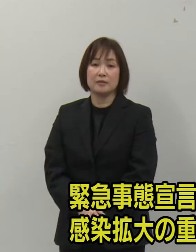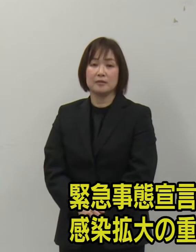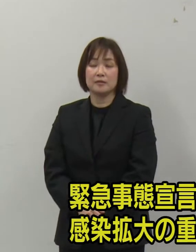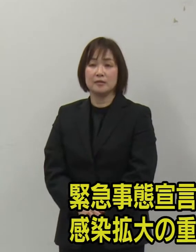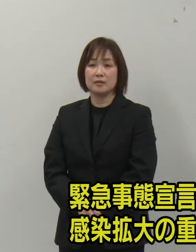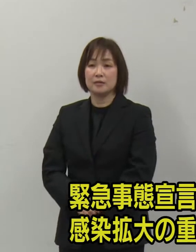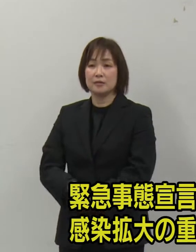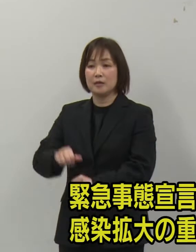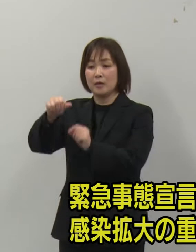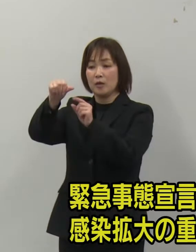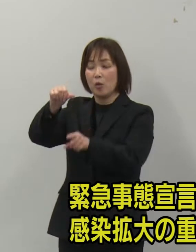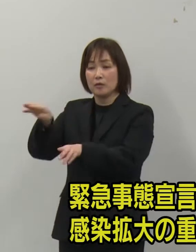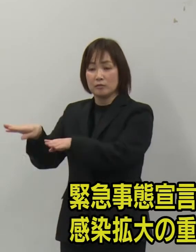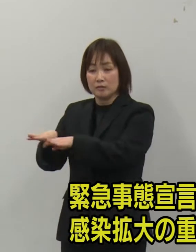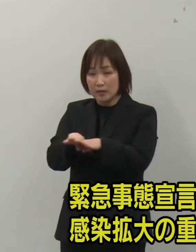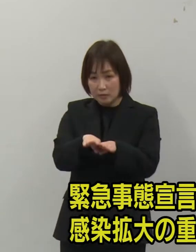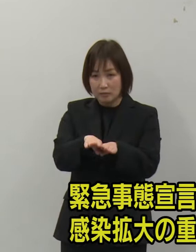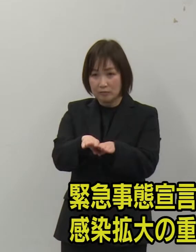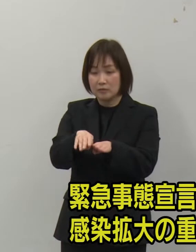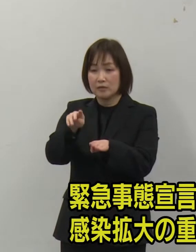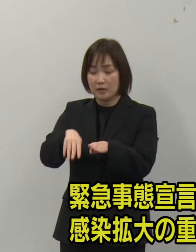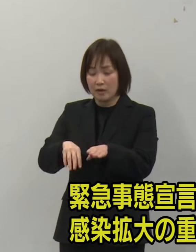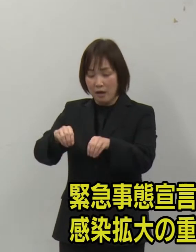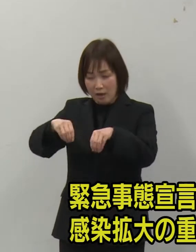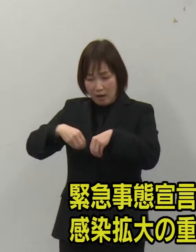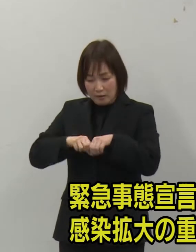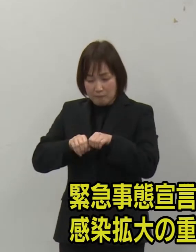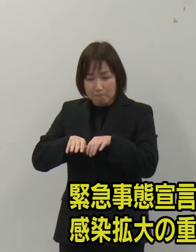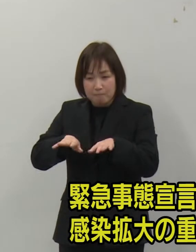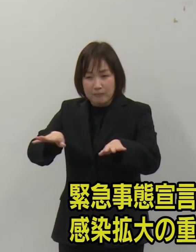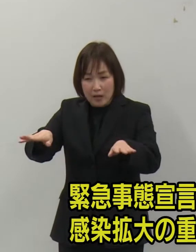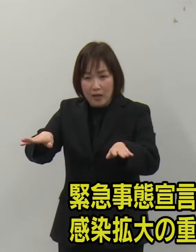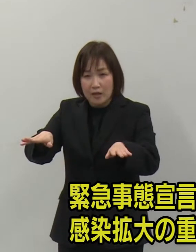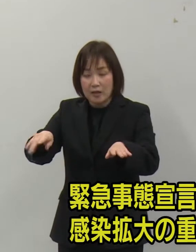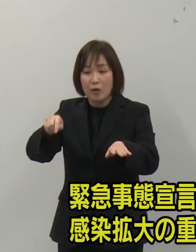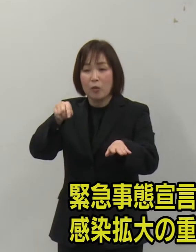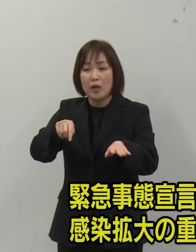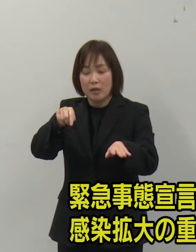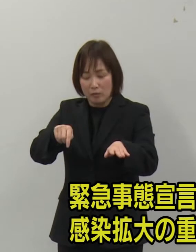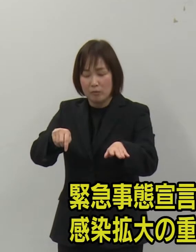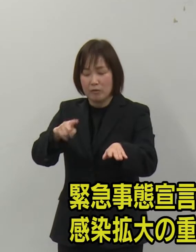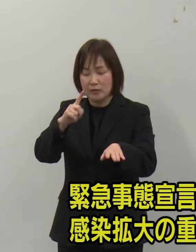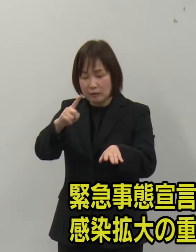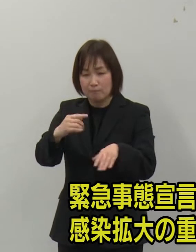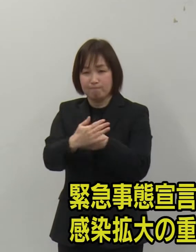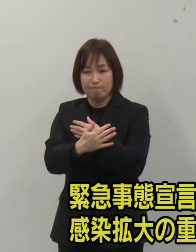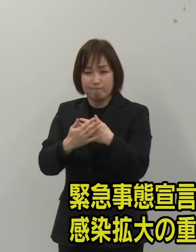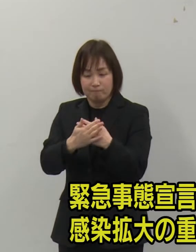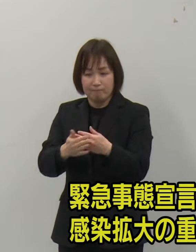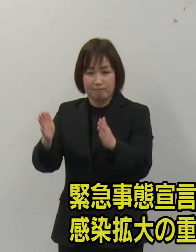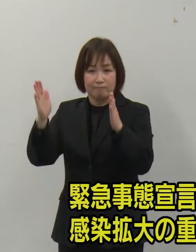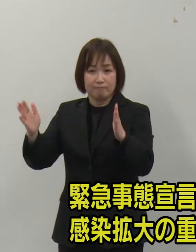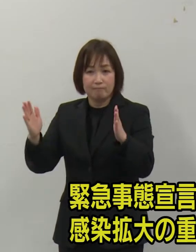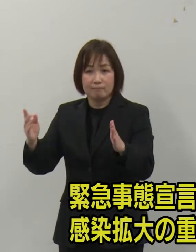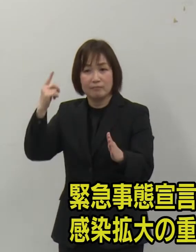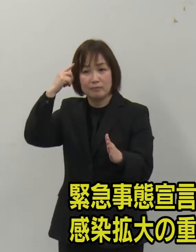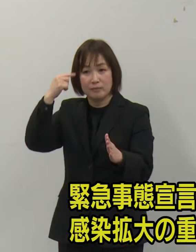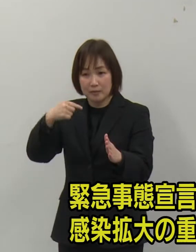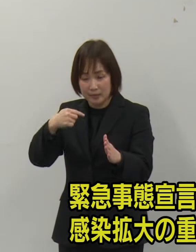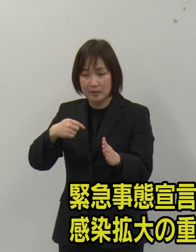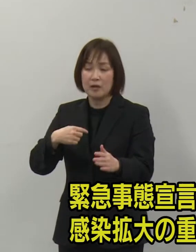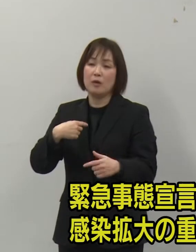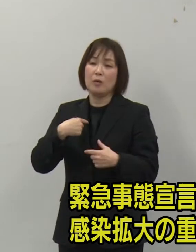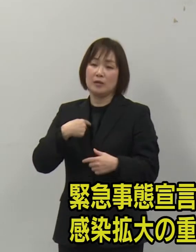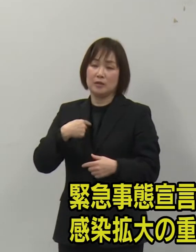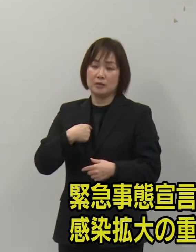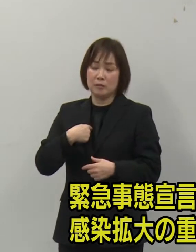ゴールデンウィークが感染拡大の一つの重要な時期と言われております。私